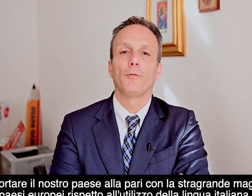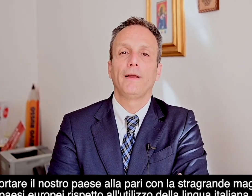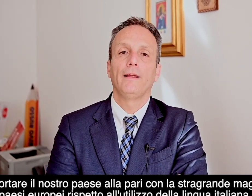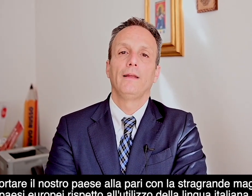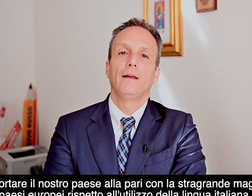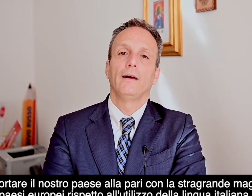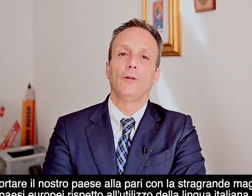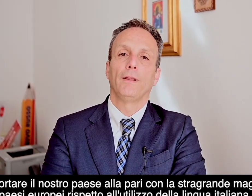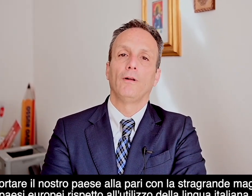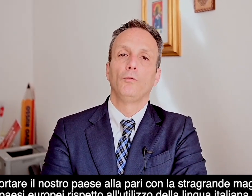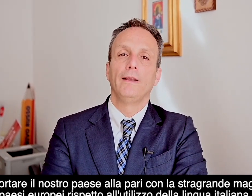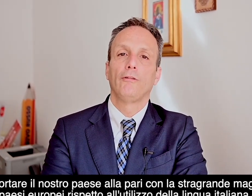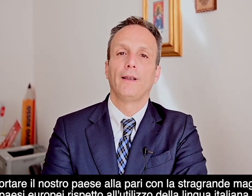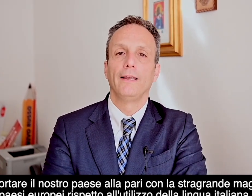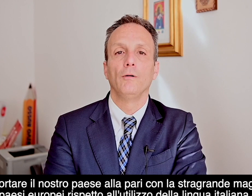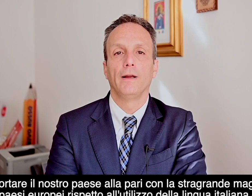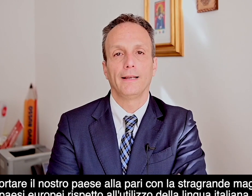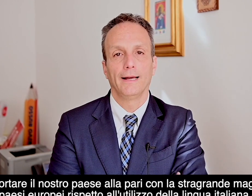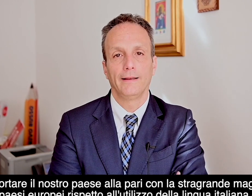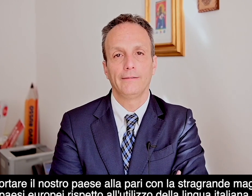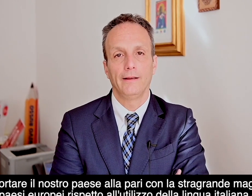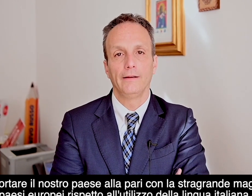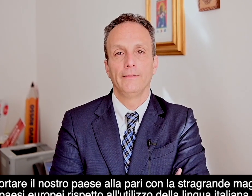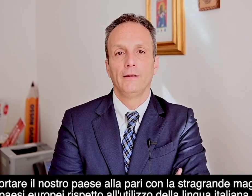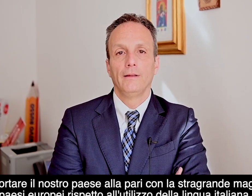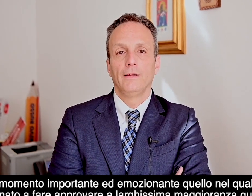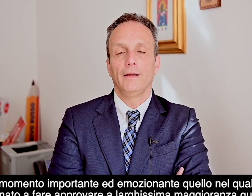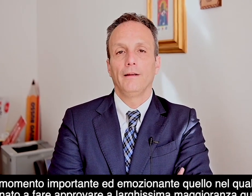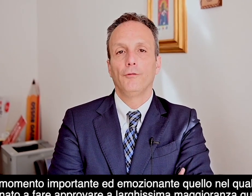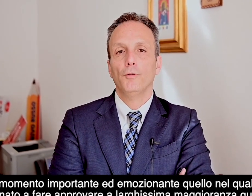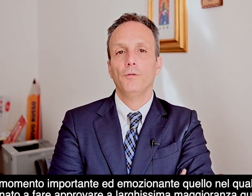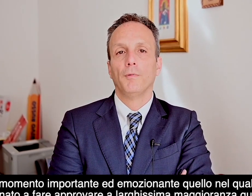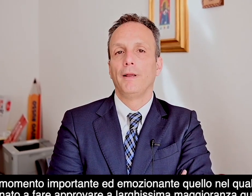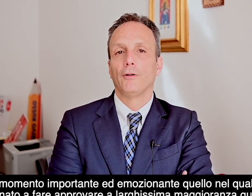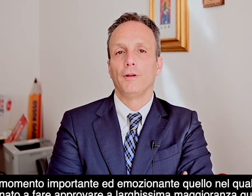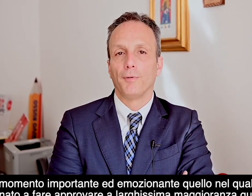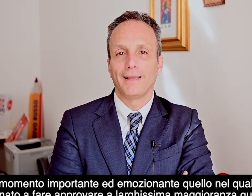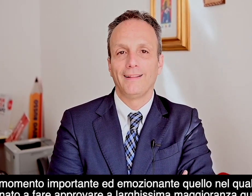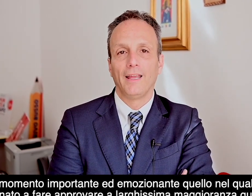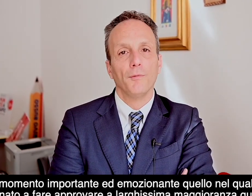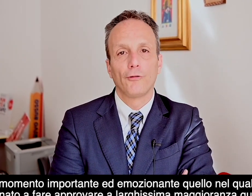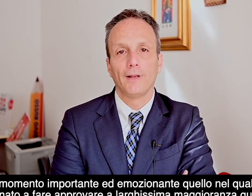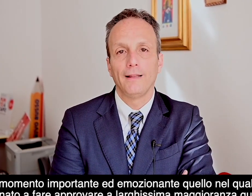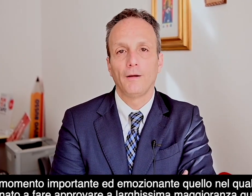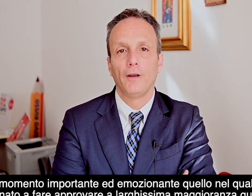rispetto all'utilizzo della lingua italiana dei segni fu un momento importante emozionante quello